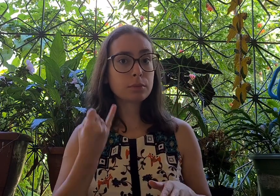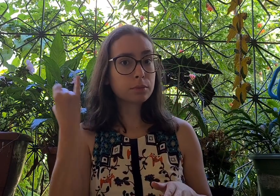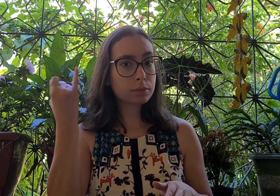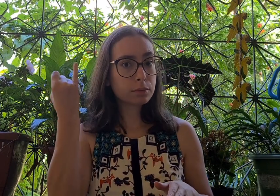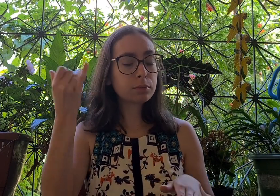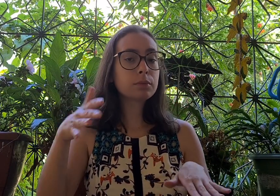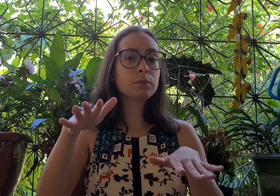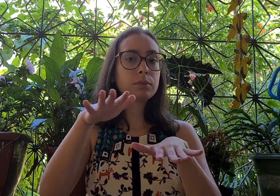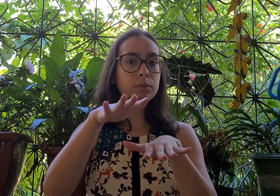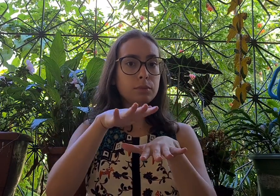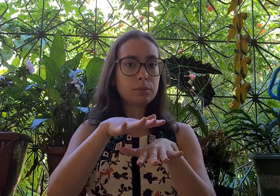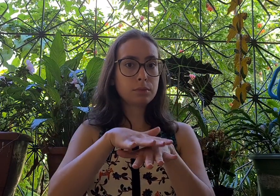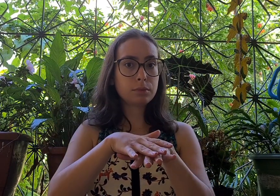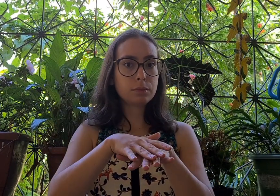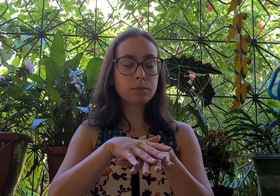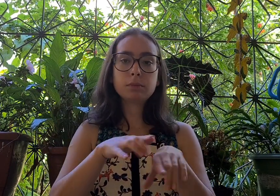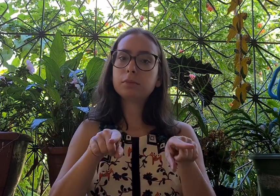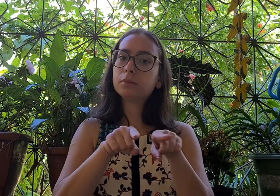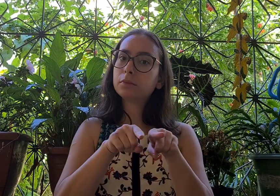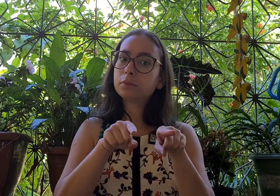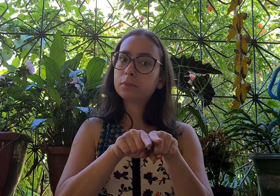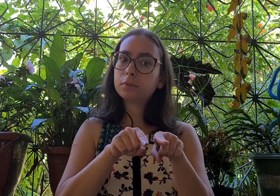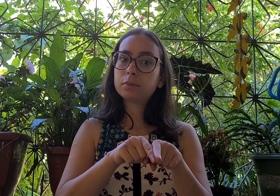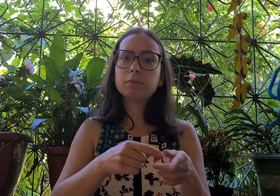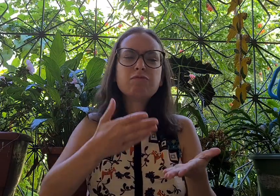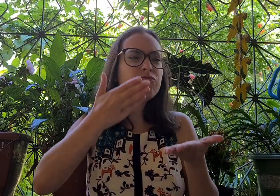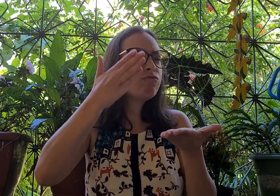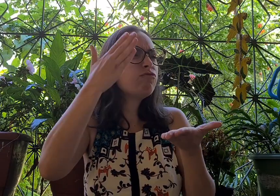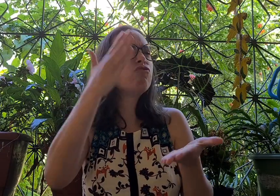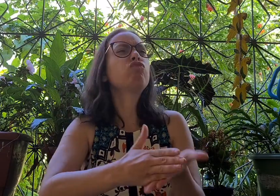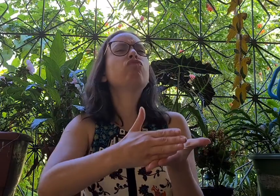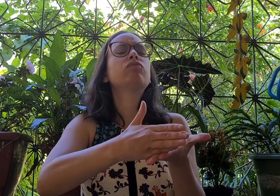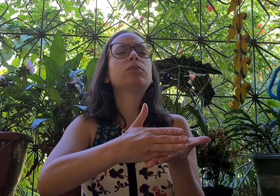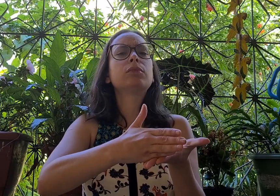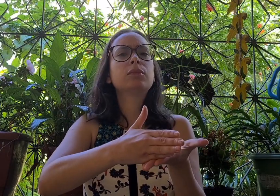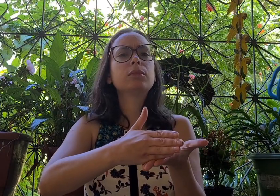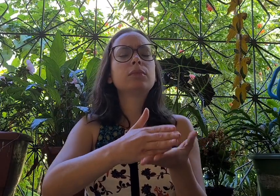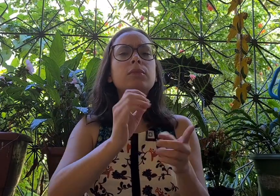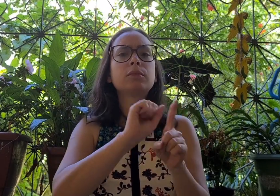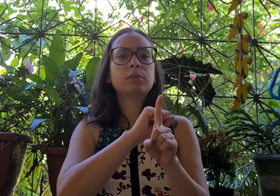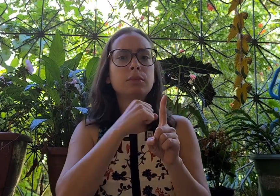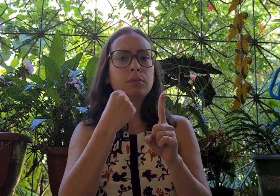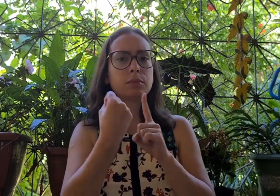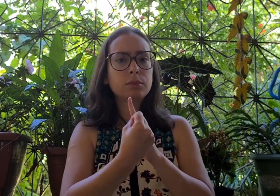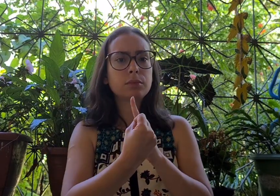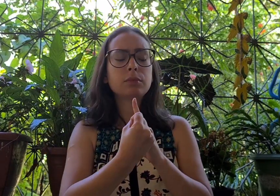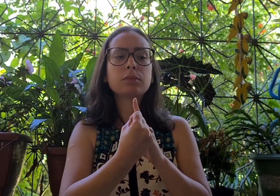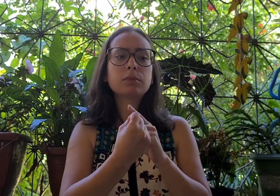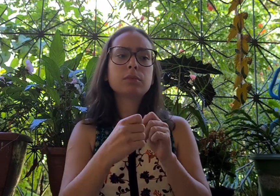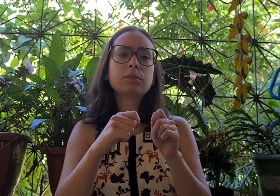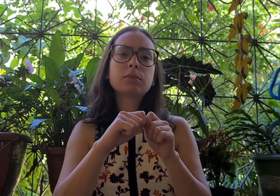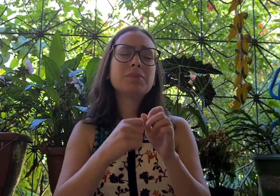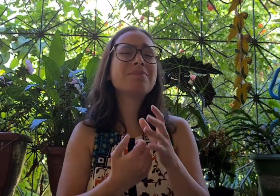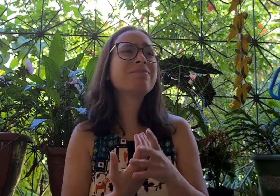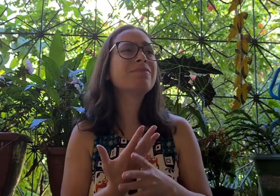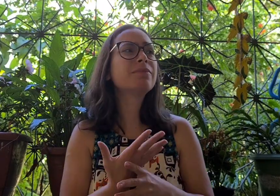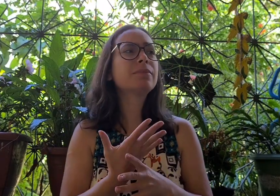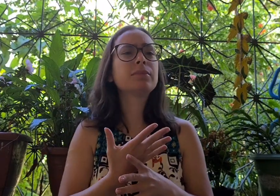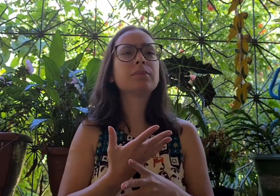porque ela mostra a importância da inclusão e também as barreiras que existe na nossa sociedade